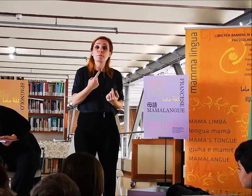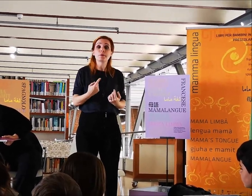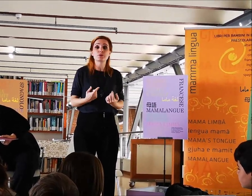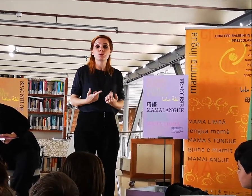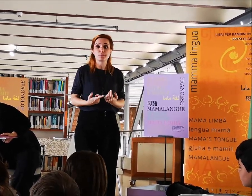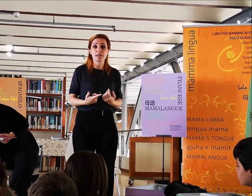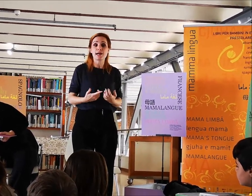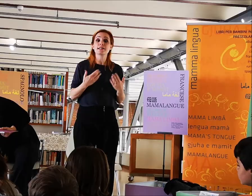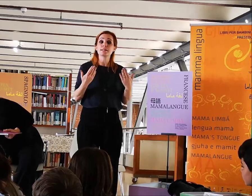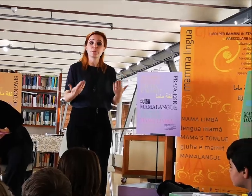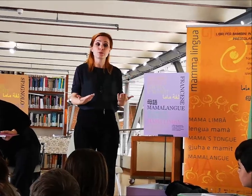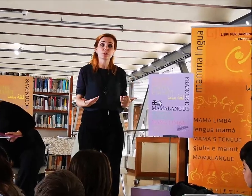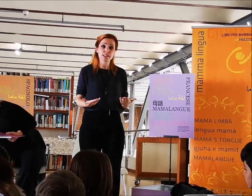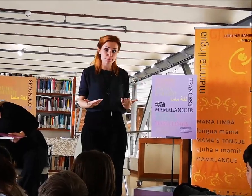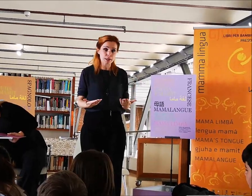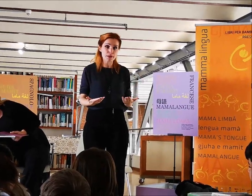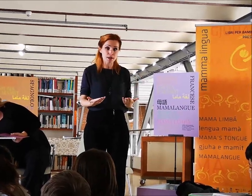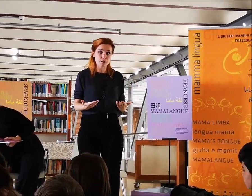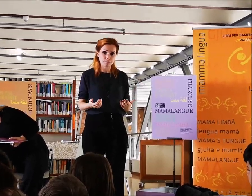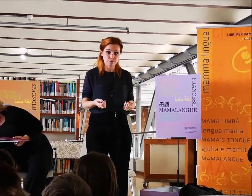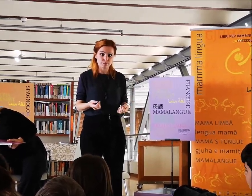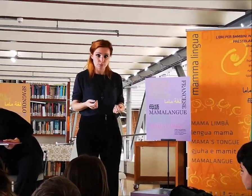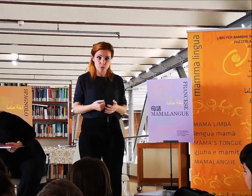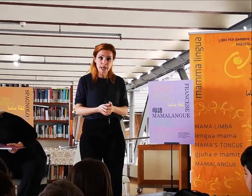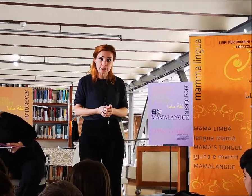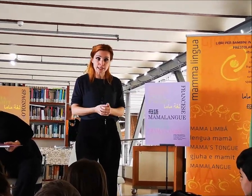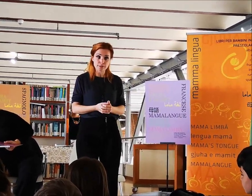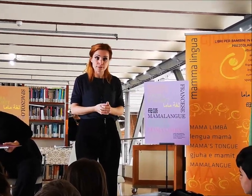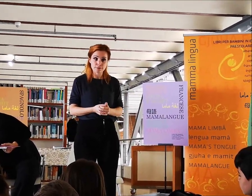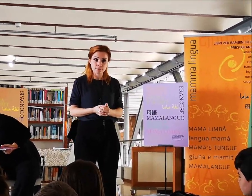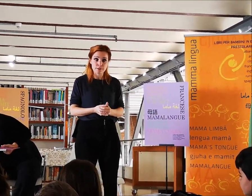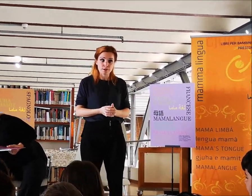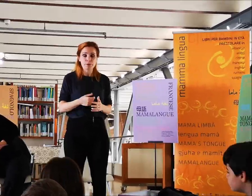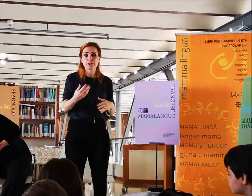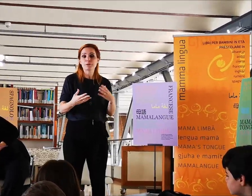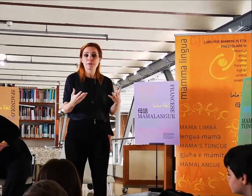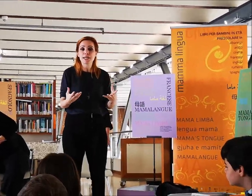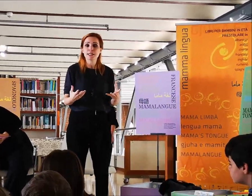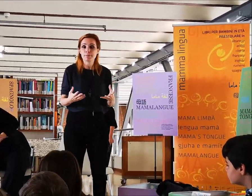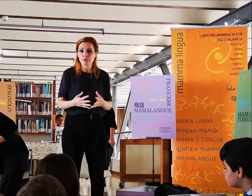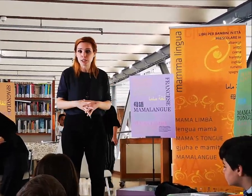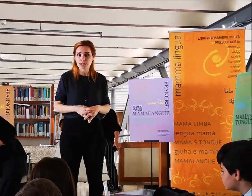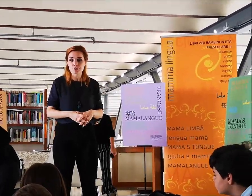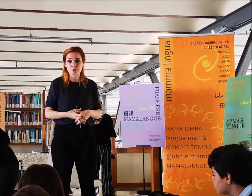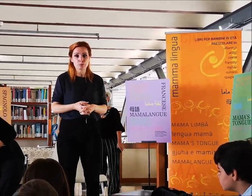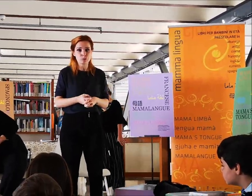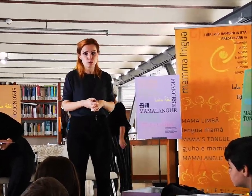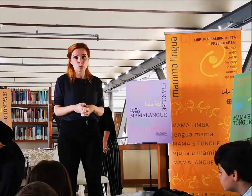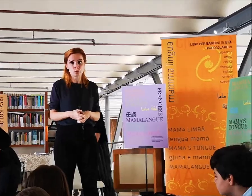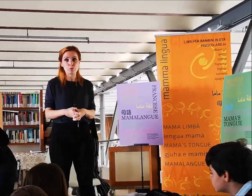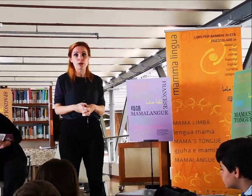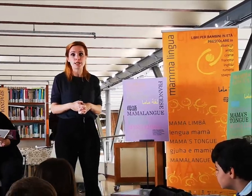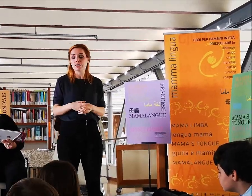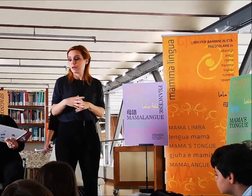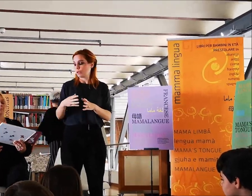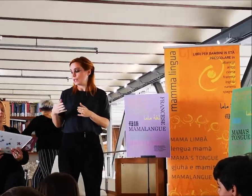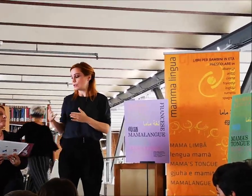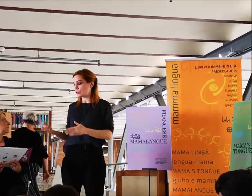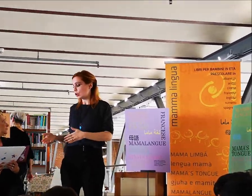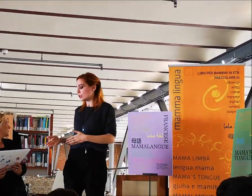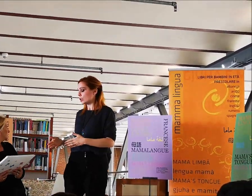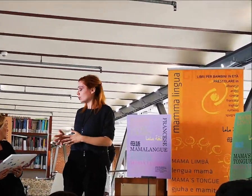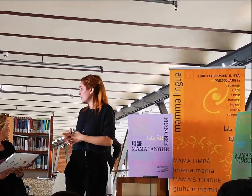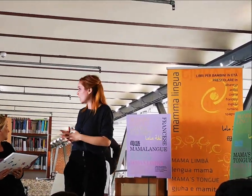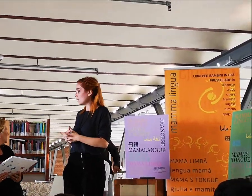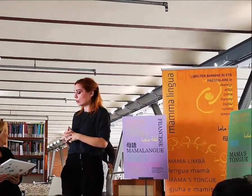che non possono parlare si possono esprimere, ok? Poi vedremo magari delle paroline che sono più di uso comune. Quindi